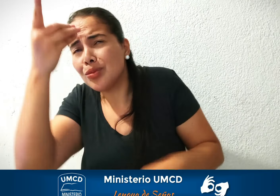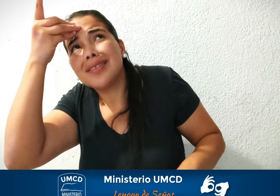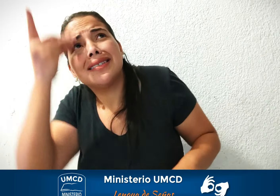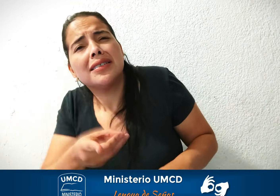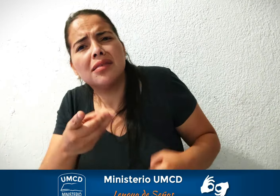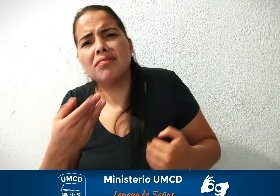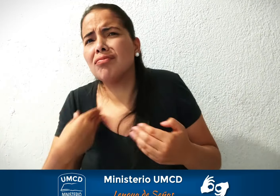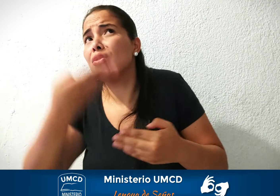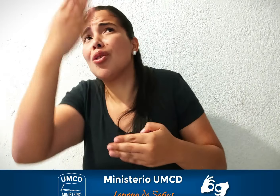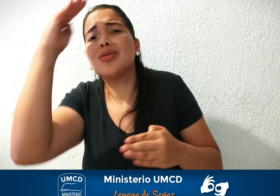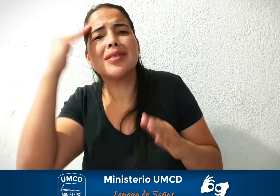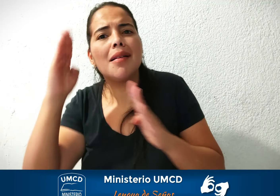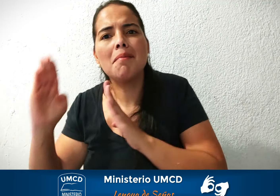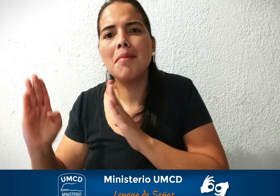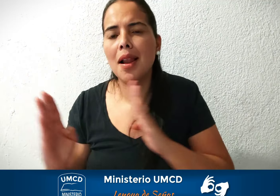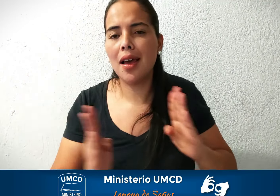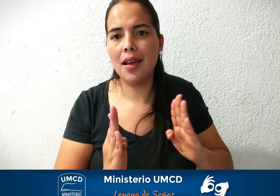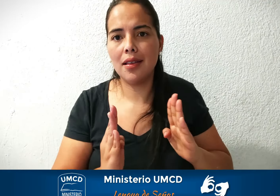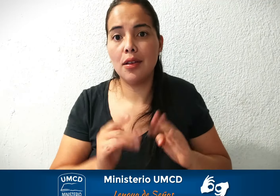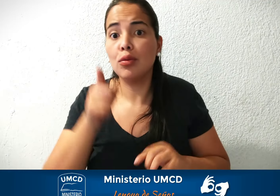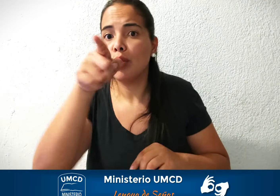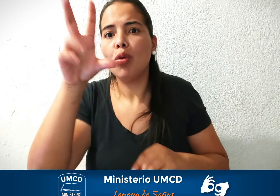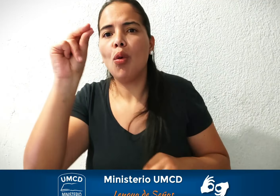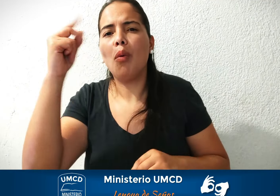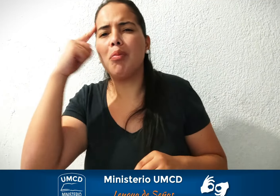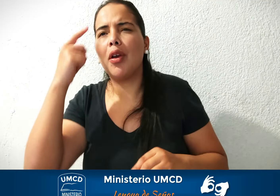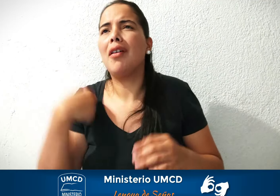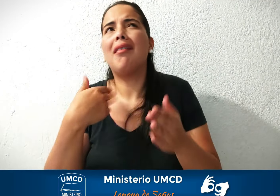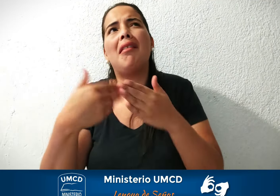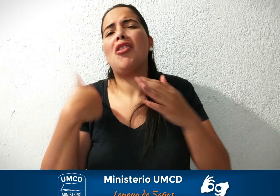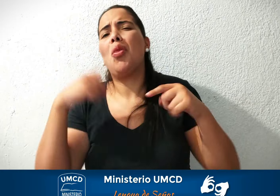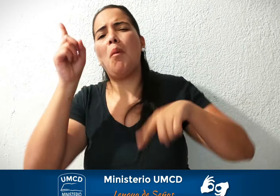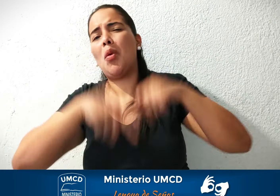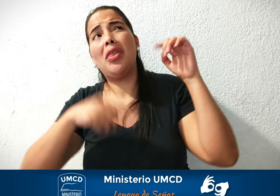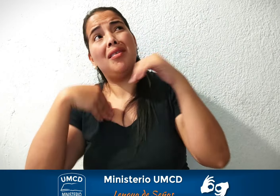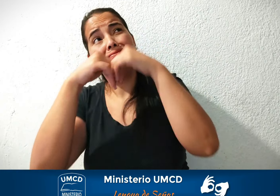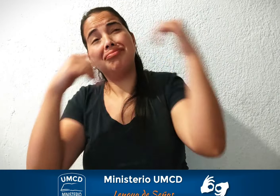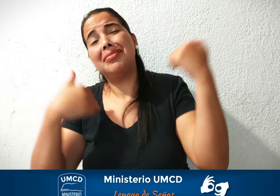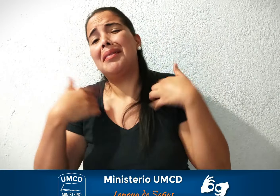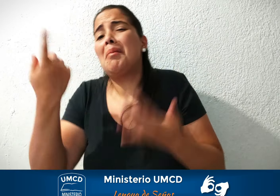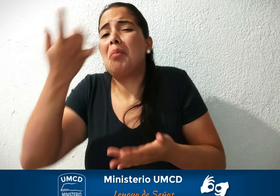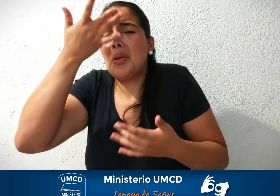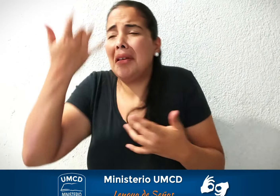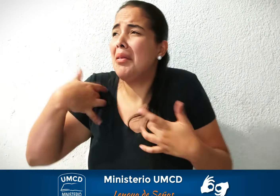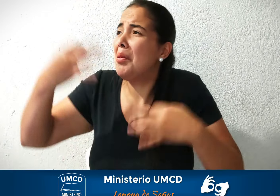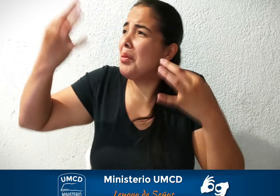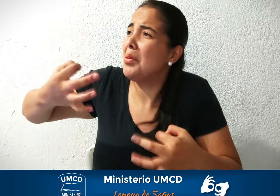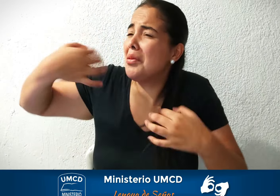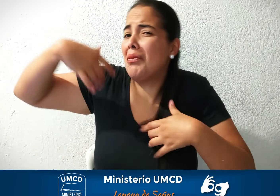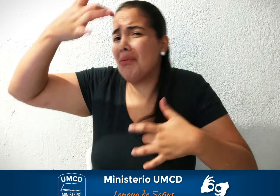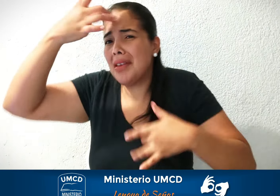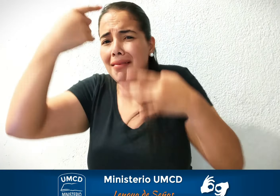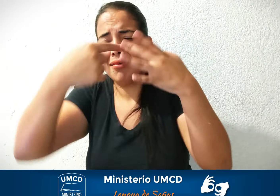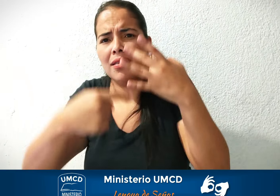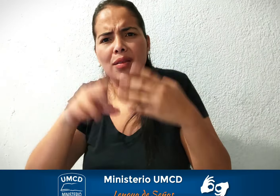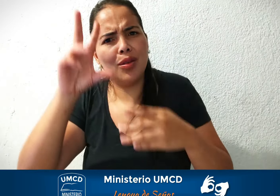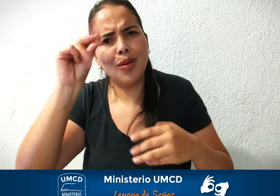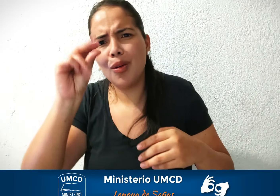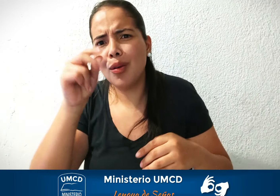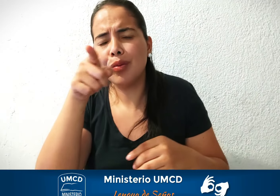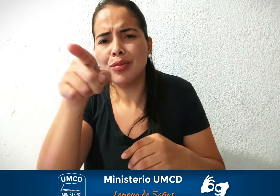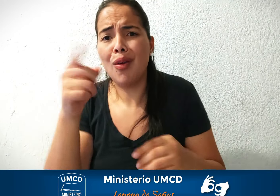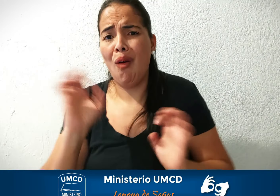quiere y decide hacer, me refiero a que no hay ninguna fuerza externa a Él que